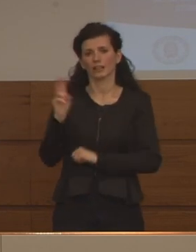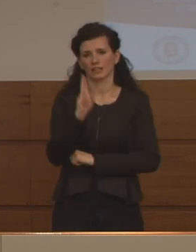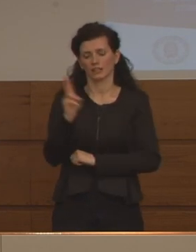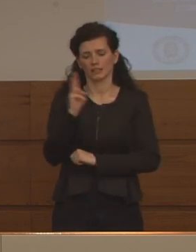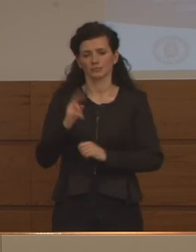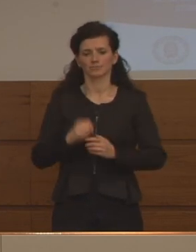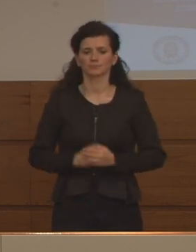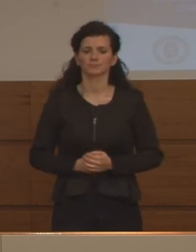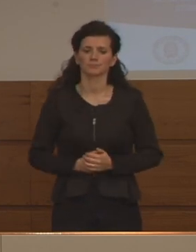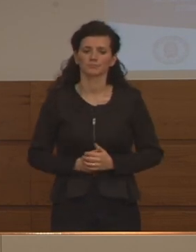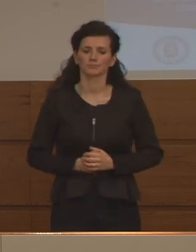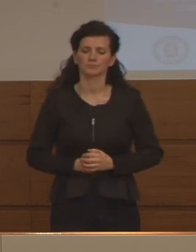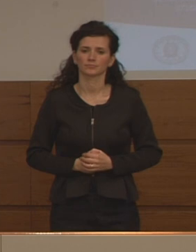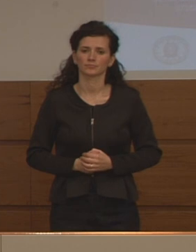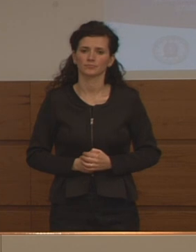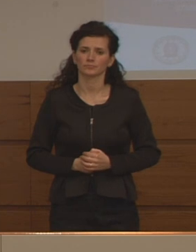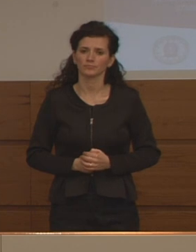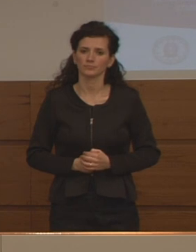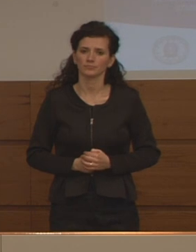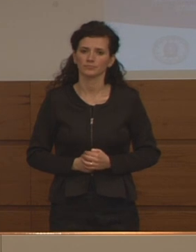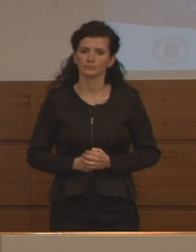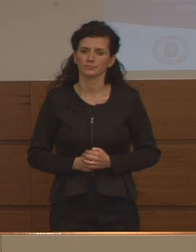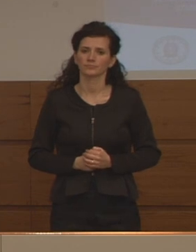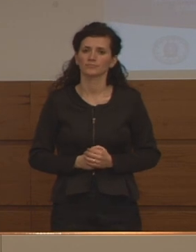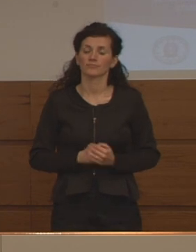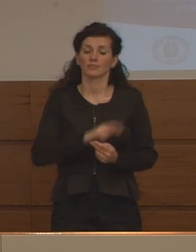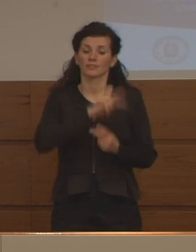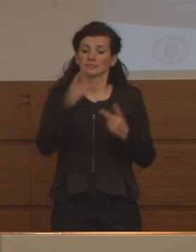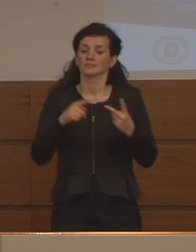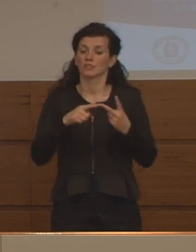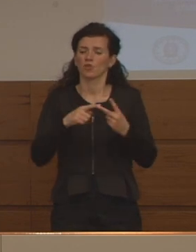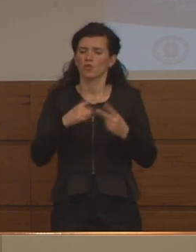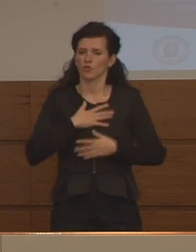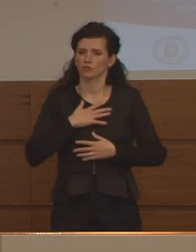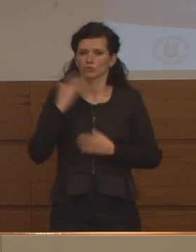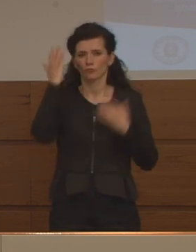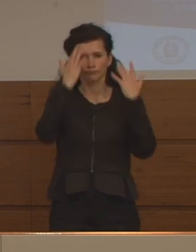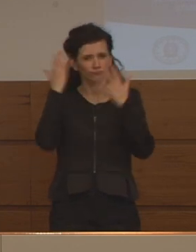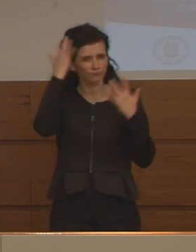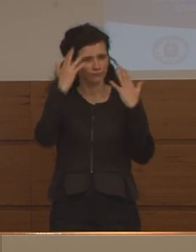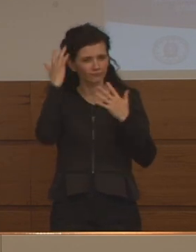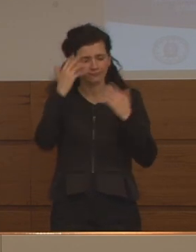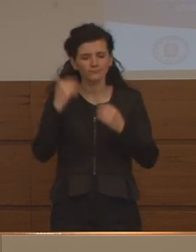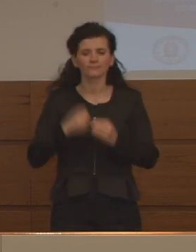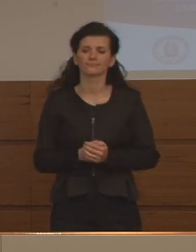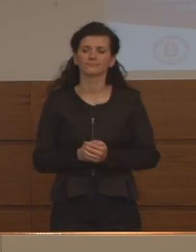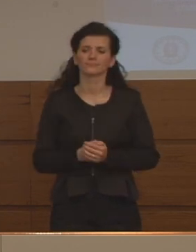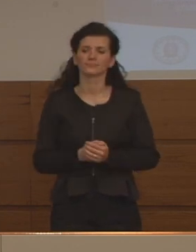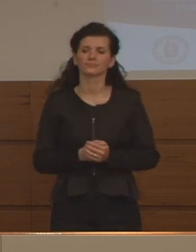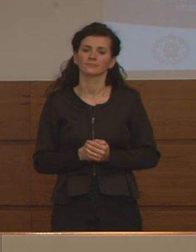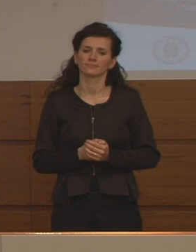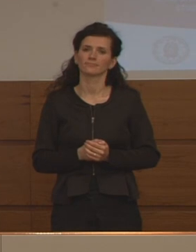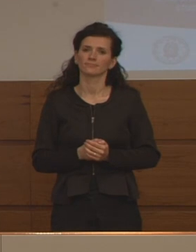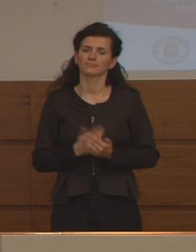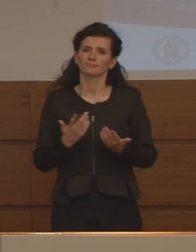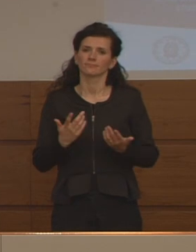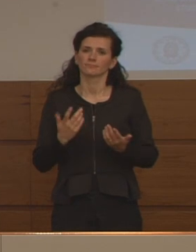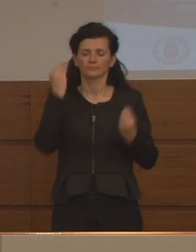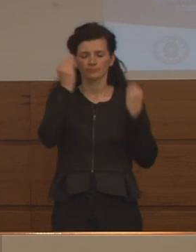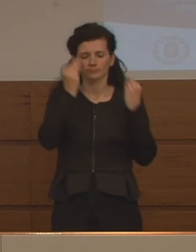vita la seconda riflessione specifica la faccio riprendendo